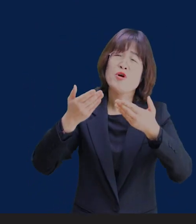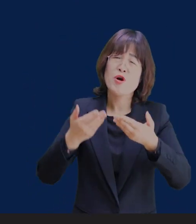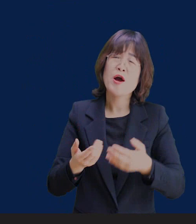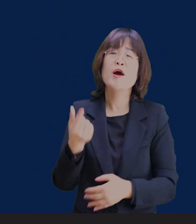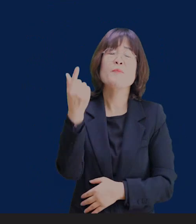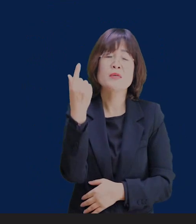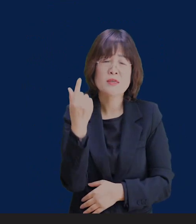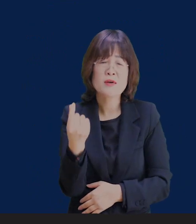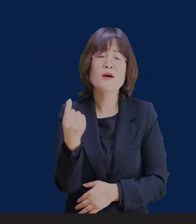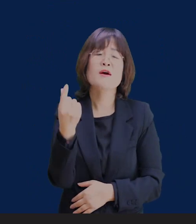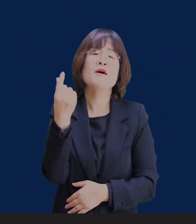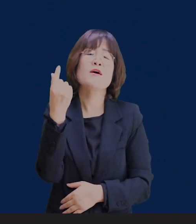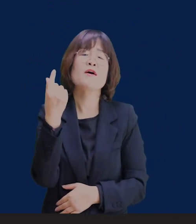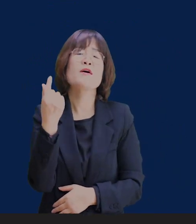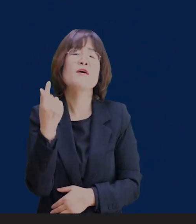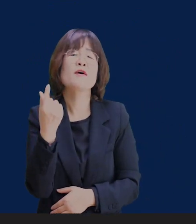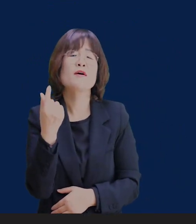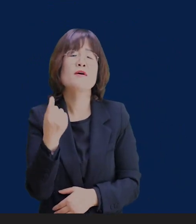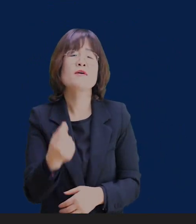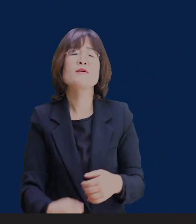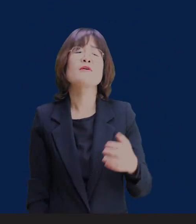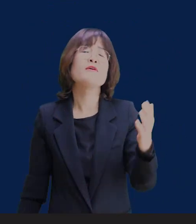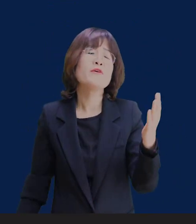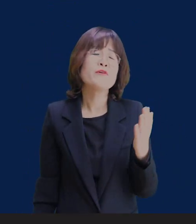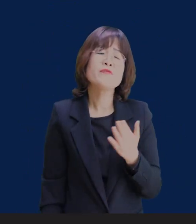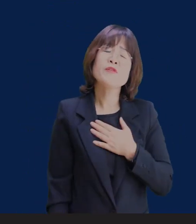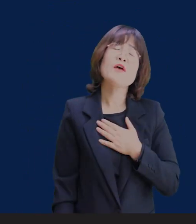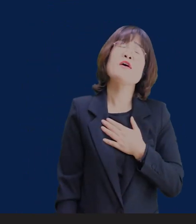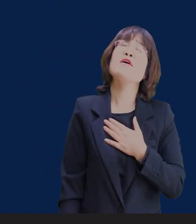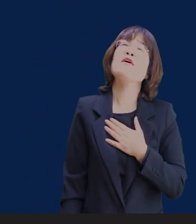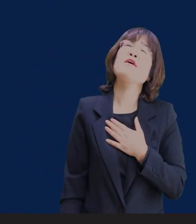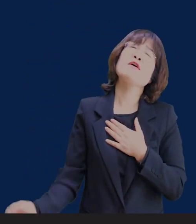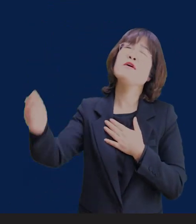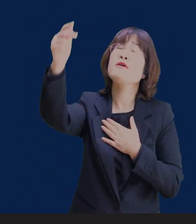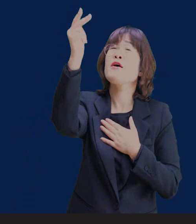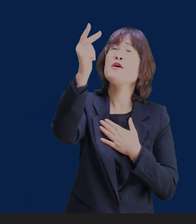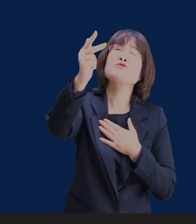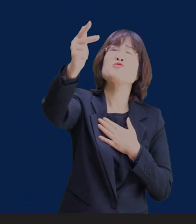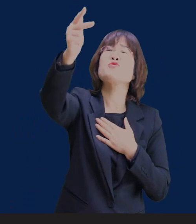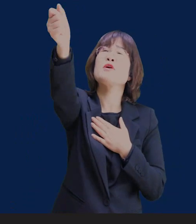다 주려 합니다. 내가 주께로